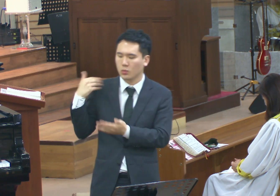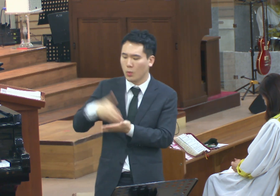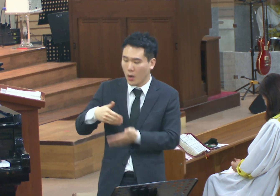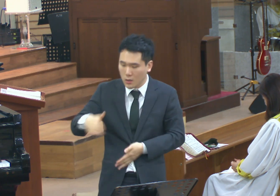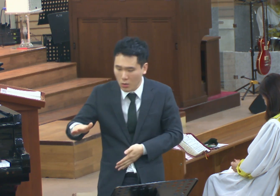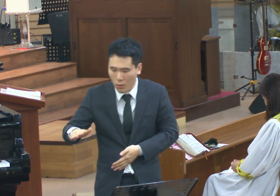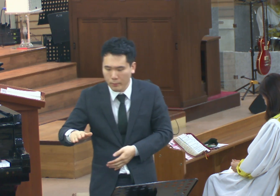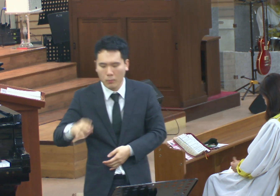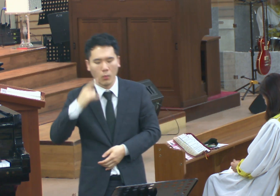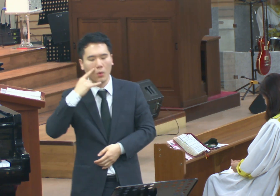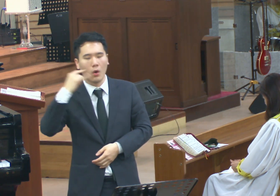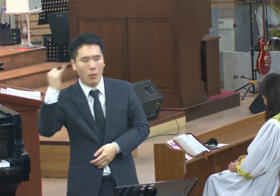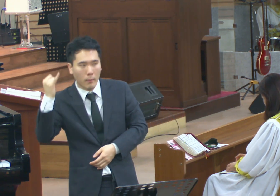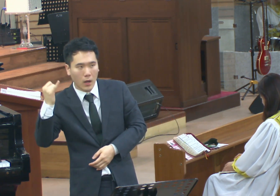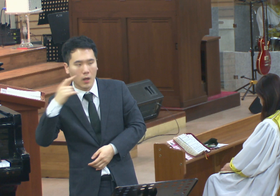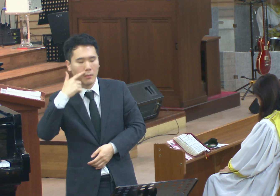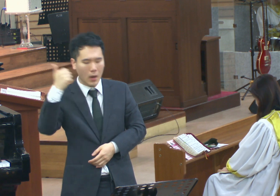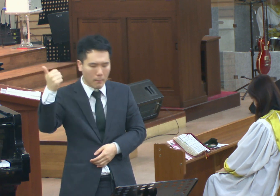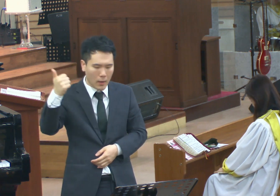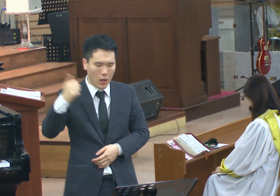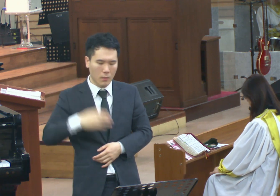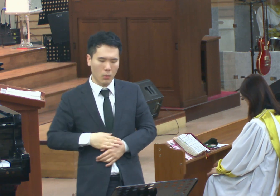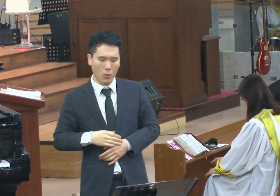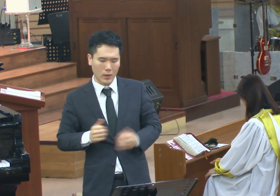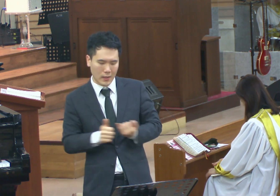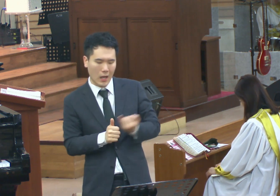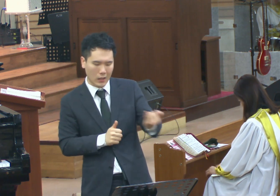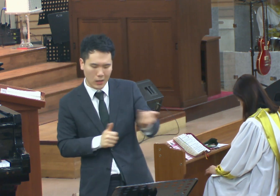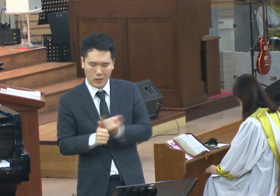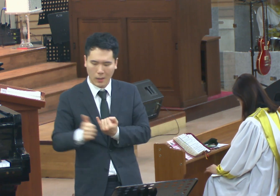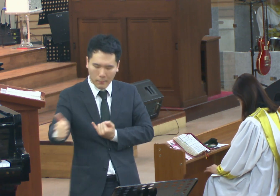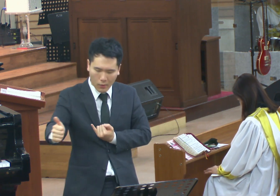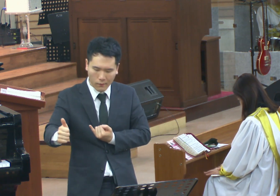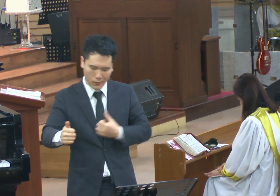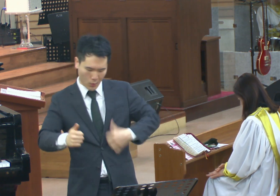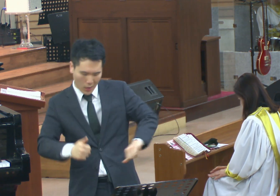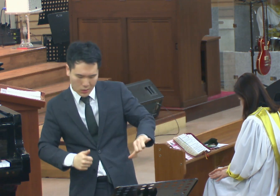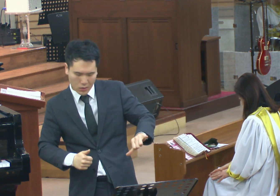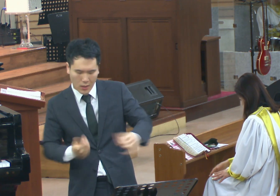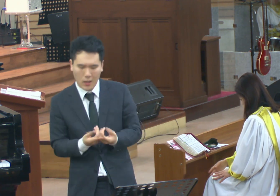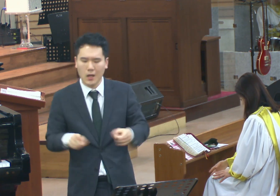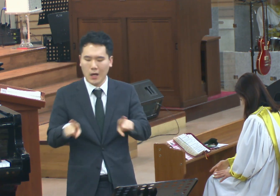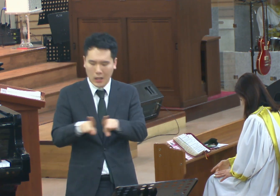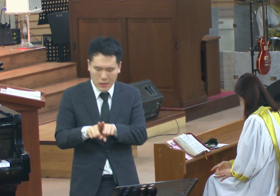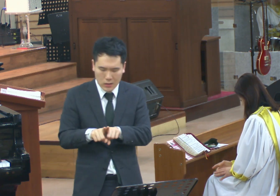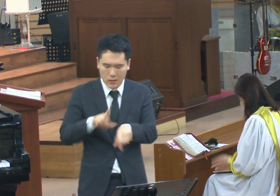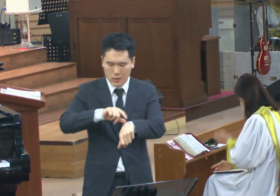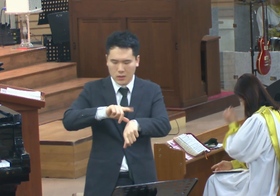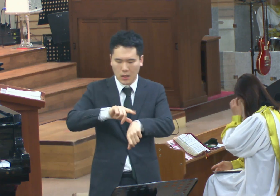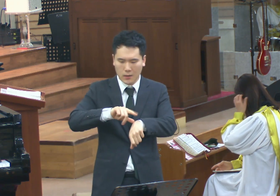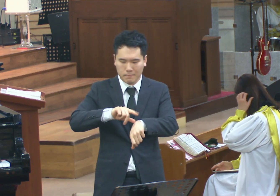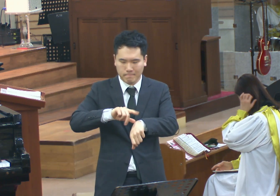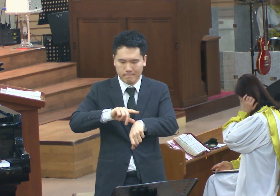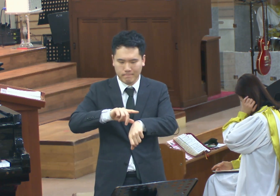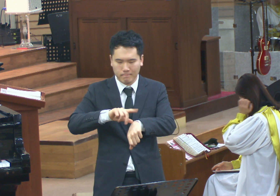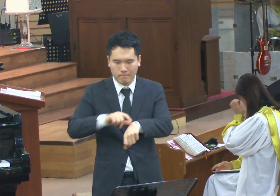고민을 정부가 했다는 것은 저는 점수를 주고 싶어요. 지난 1월